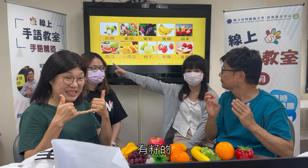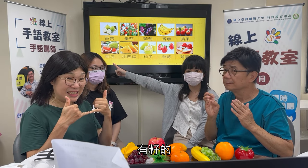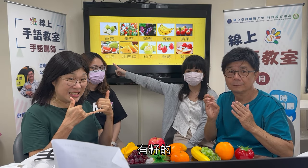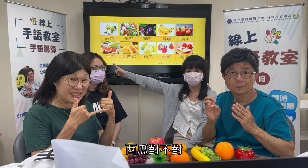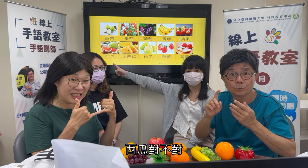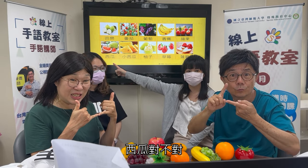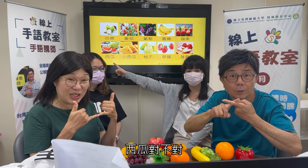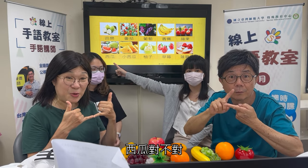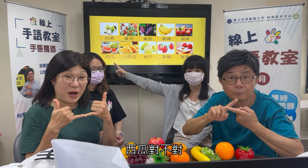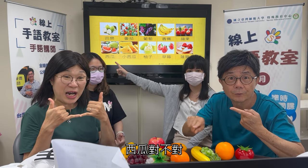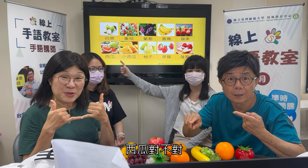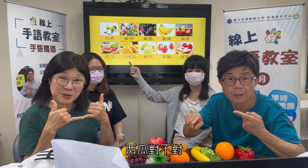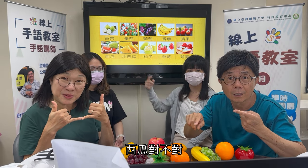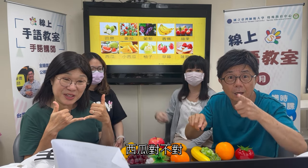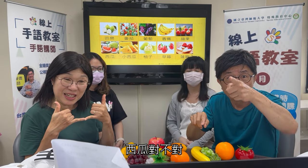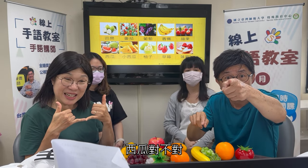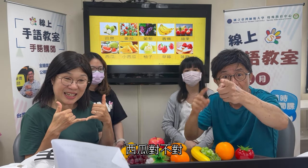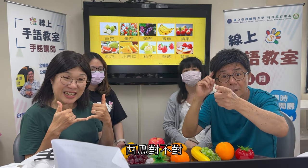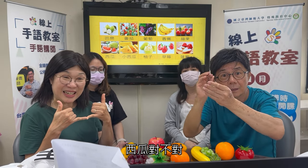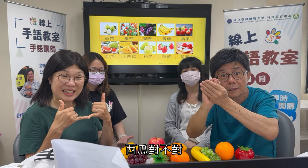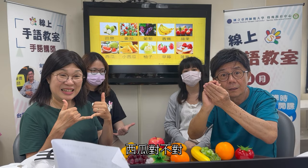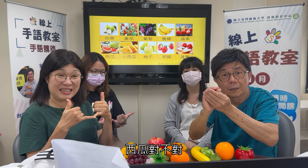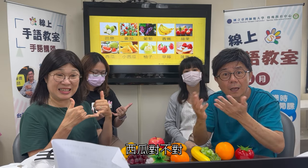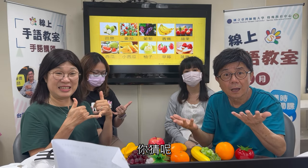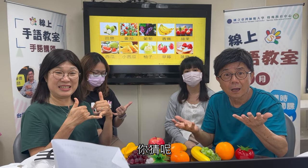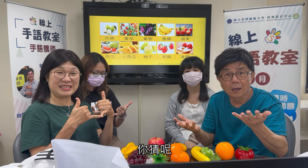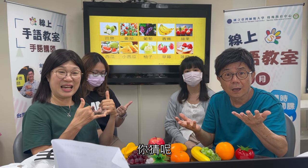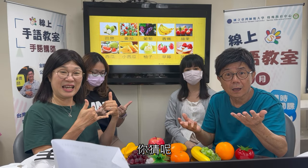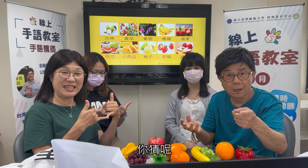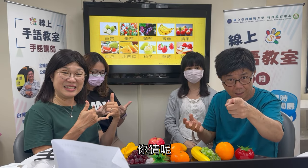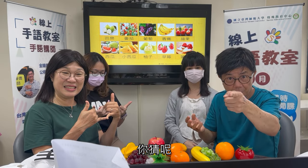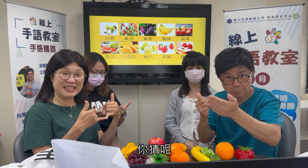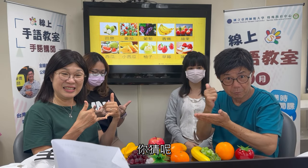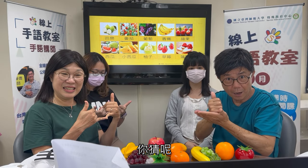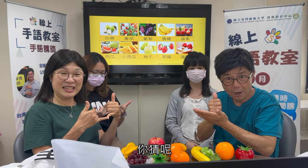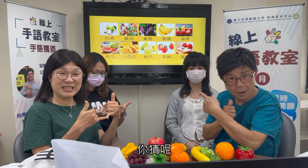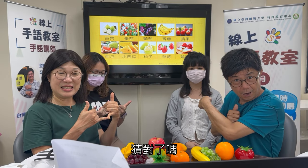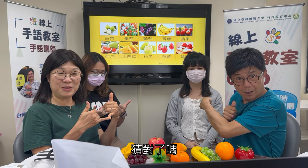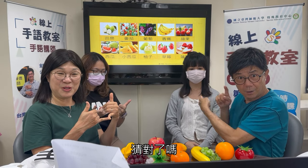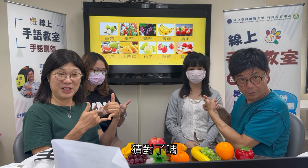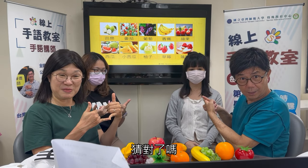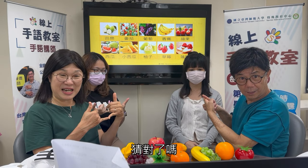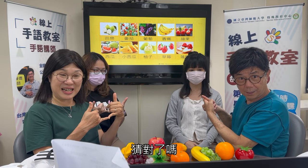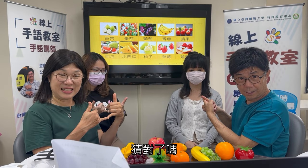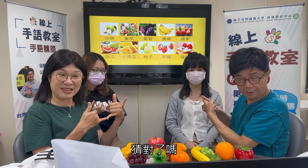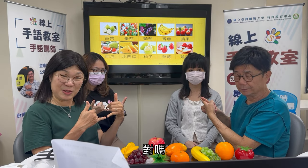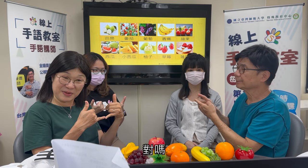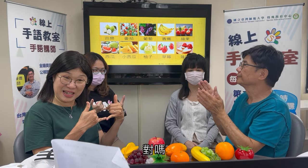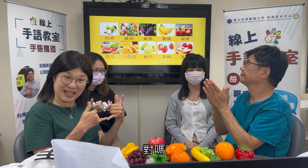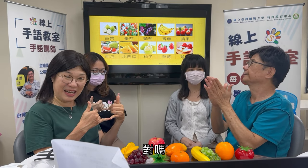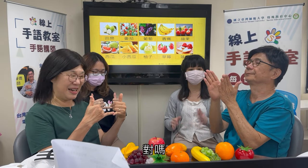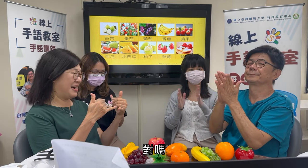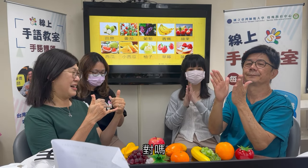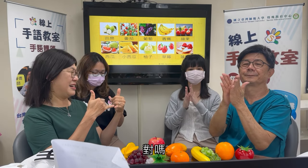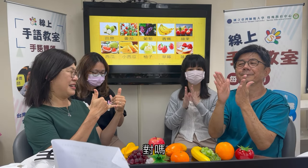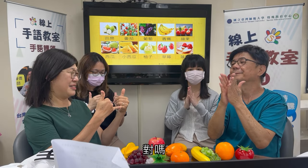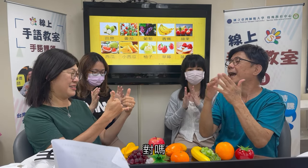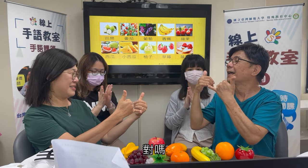西瓜，对不对？你猜呢？猜对了吗？对吗？好，来，